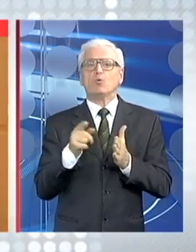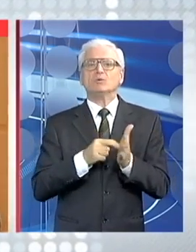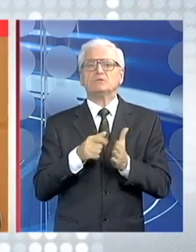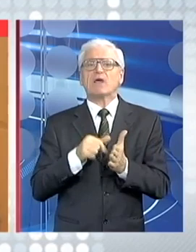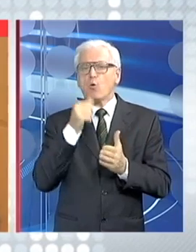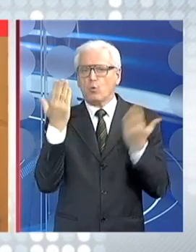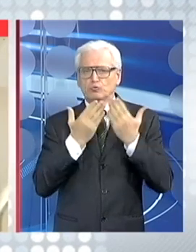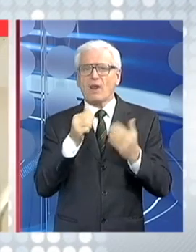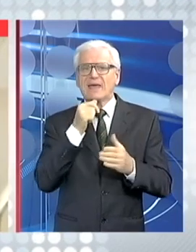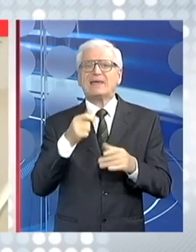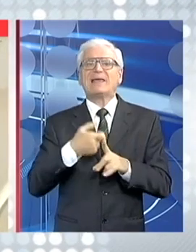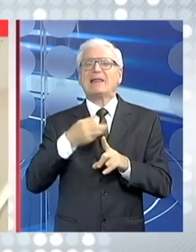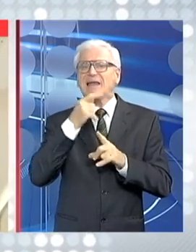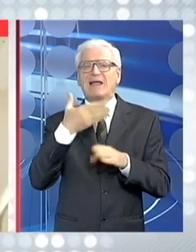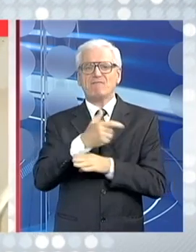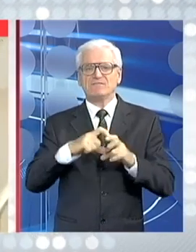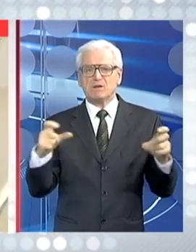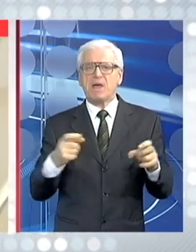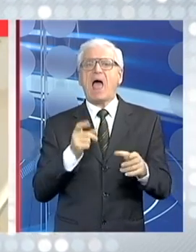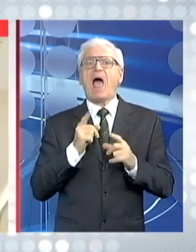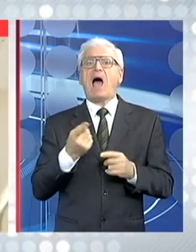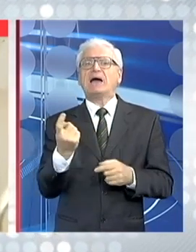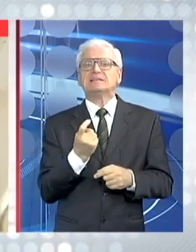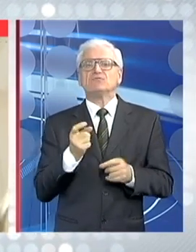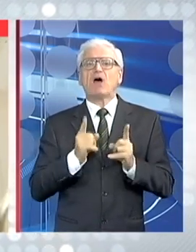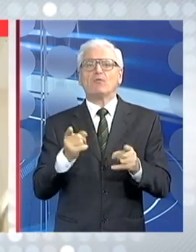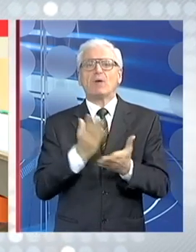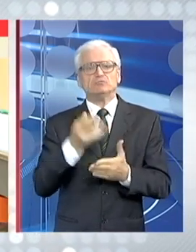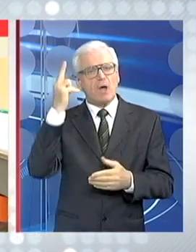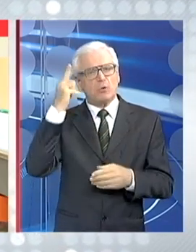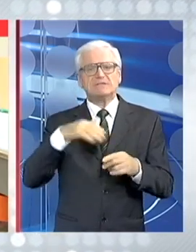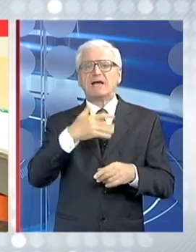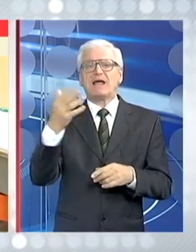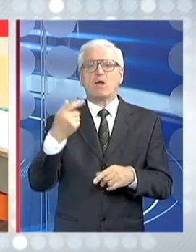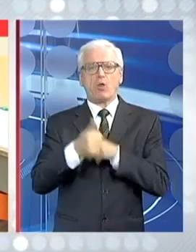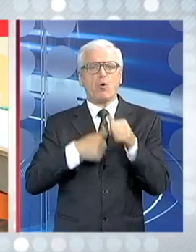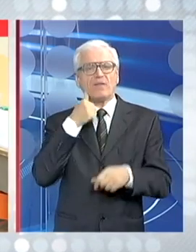školskim kuhinjama i u catering firmi, a uzrok trovanja biće poznat za nekoliko dana.